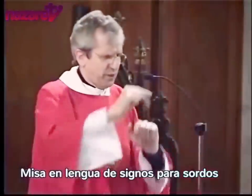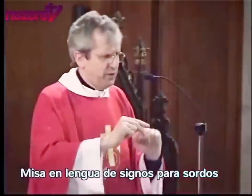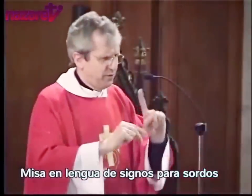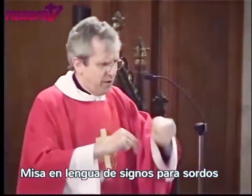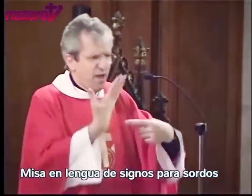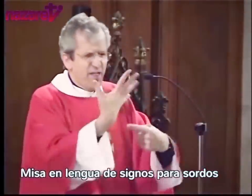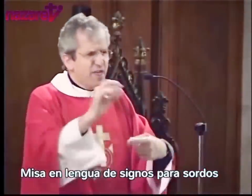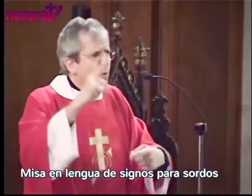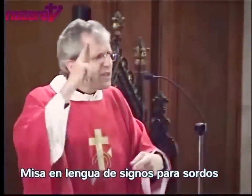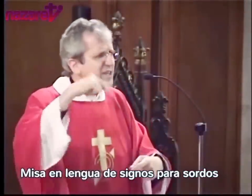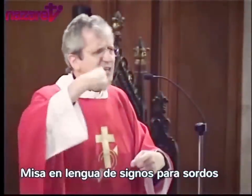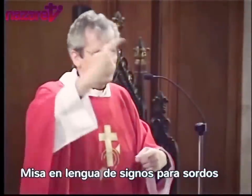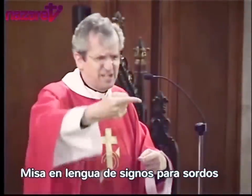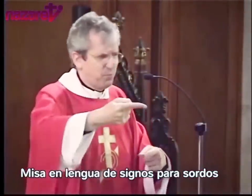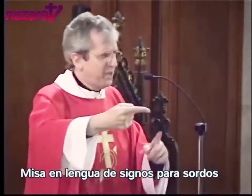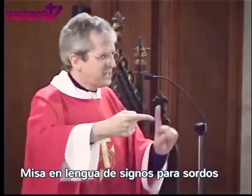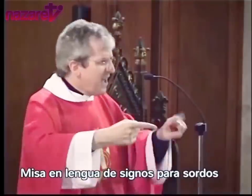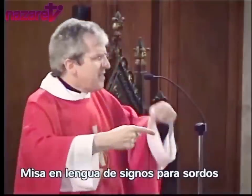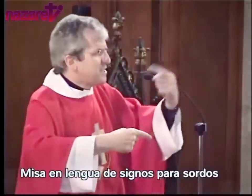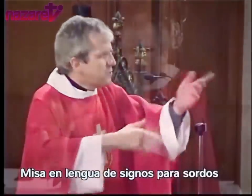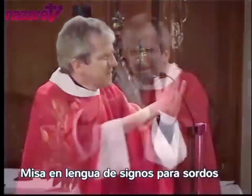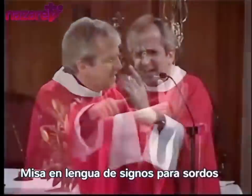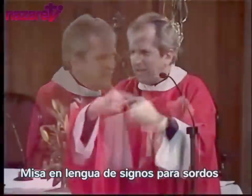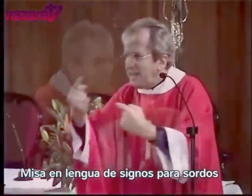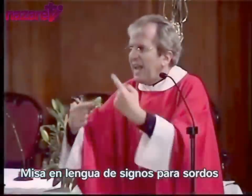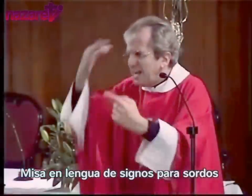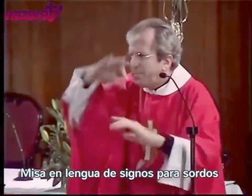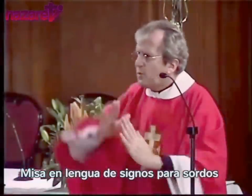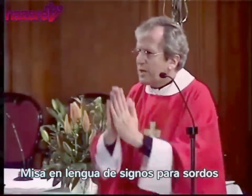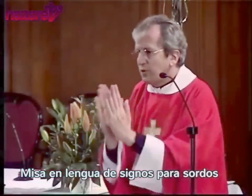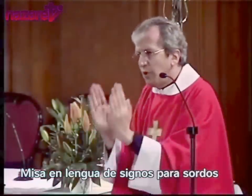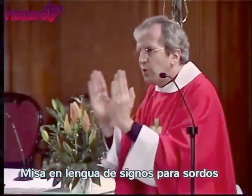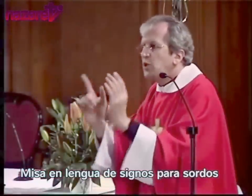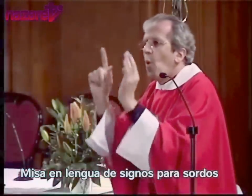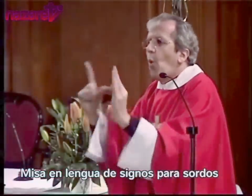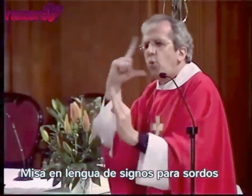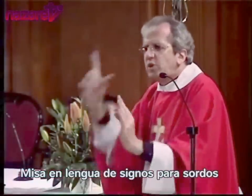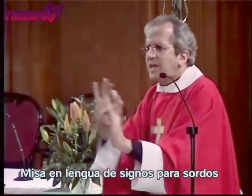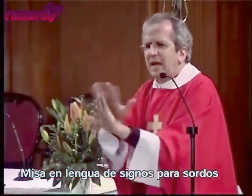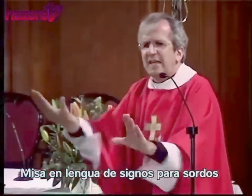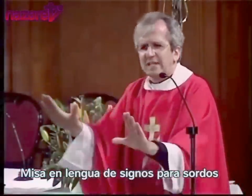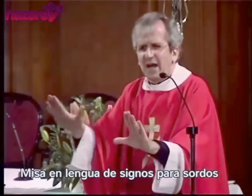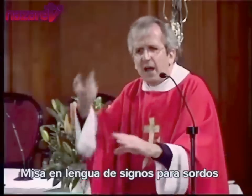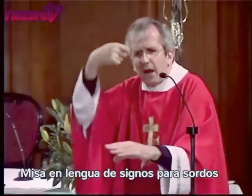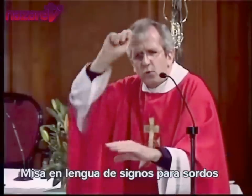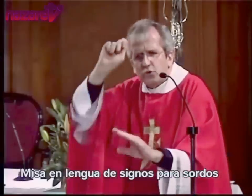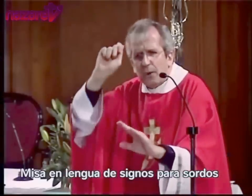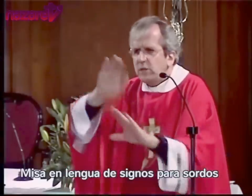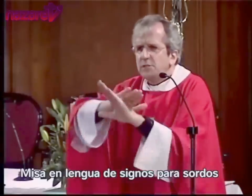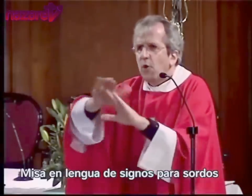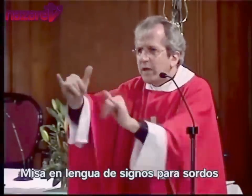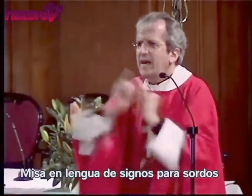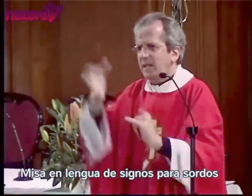la resurrección, 50 días después más tarde, es decir, el Espíritu Santo no es un día y ya está. En